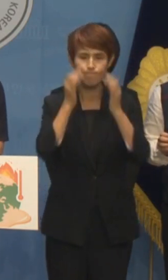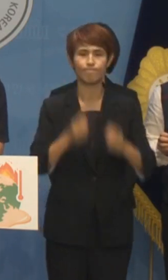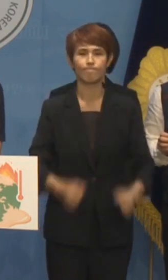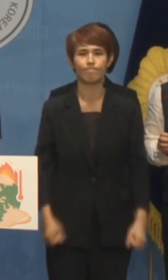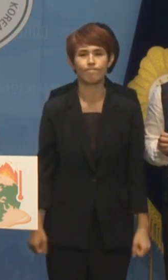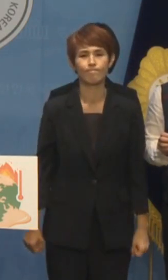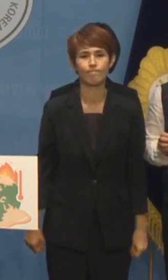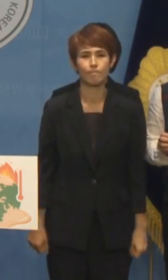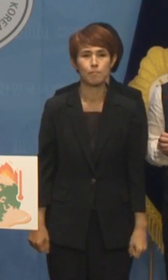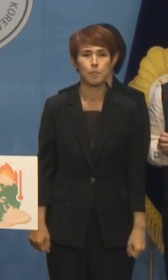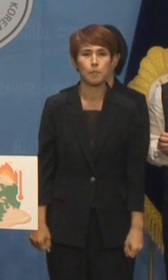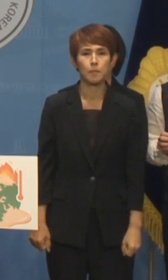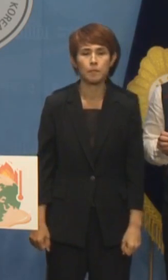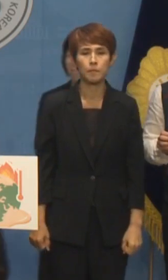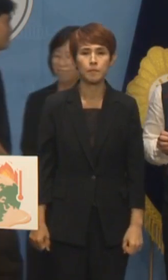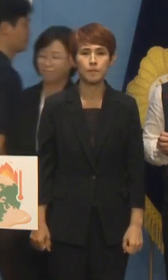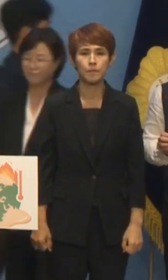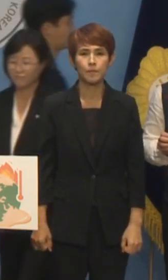감사합니다.